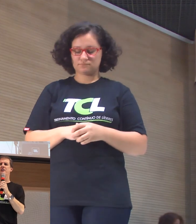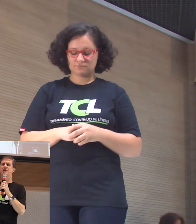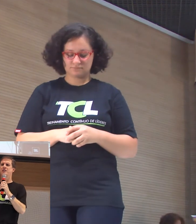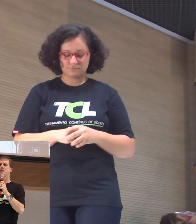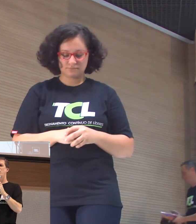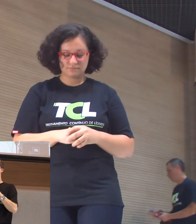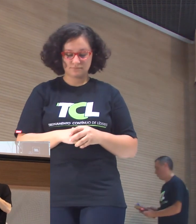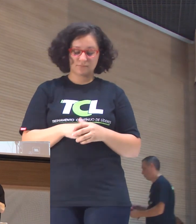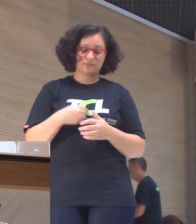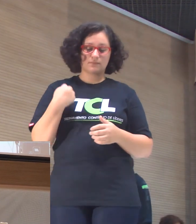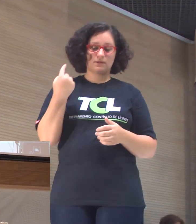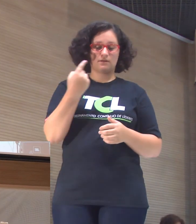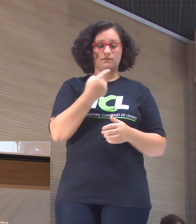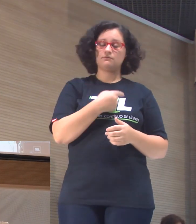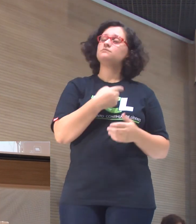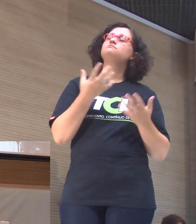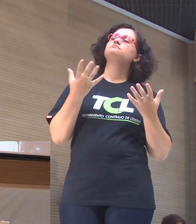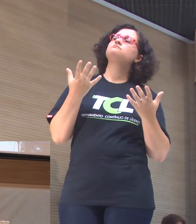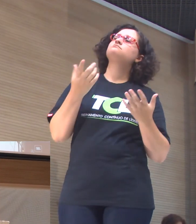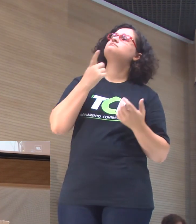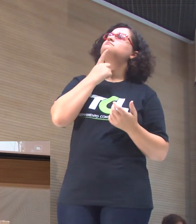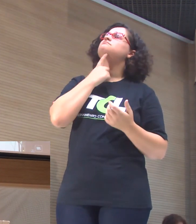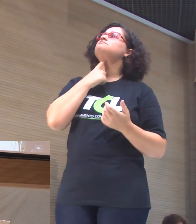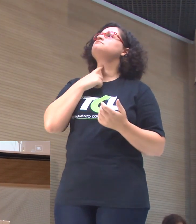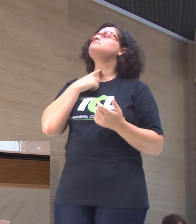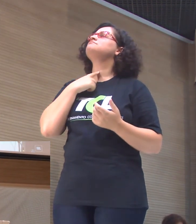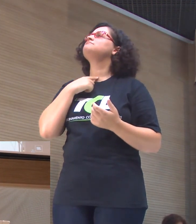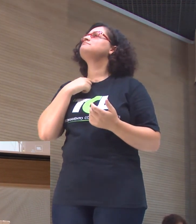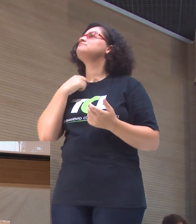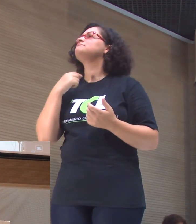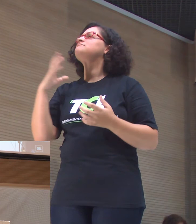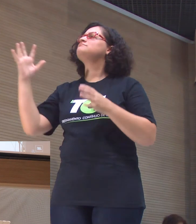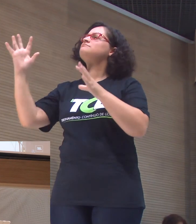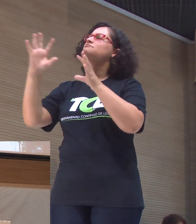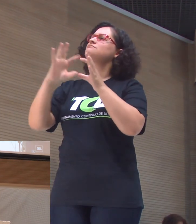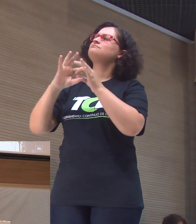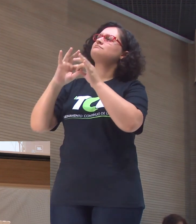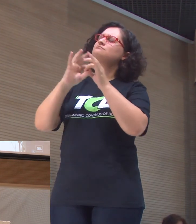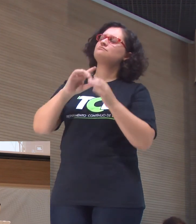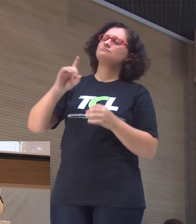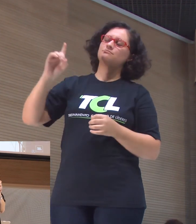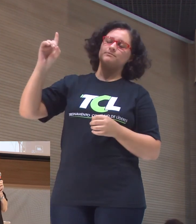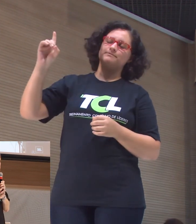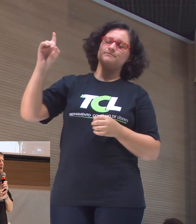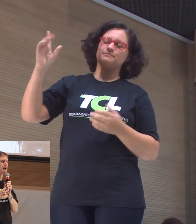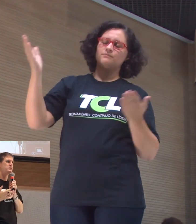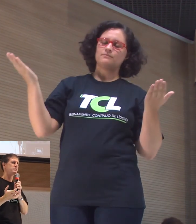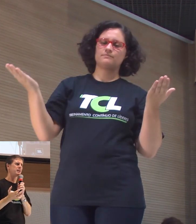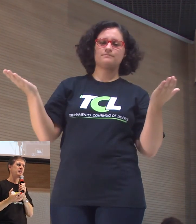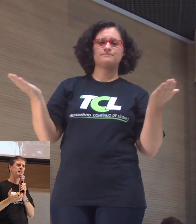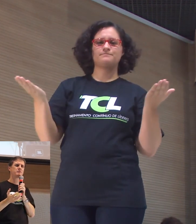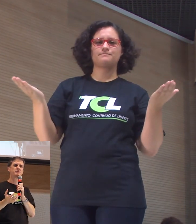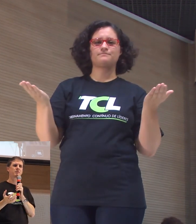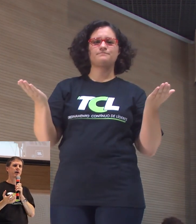para que nós tenhamos mais sede da palavra de Deus. Eu quero orar agora com você,